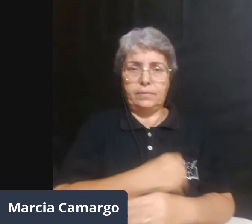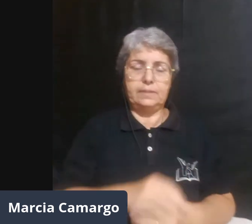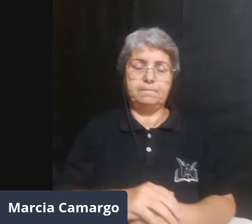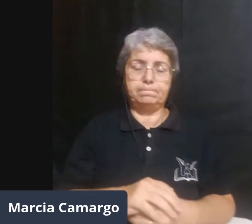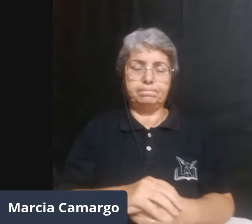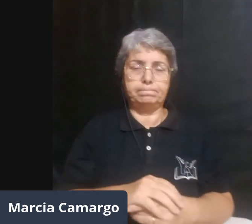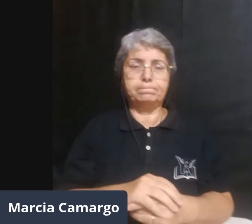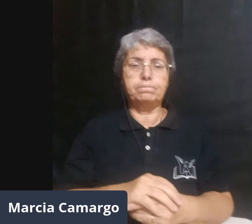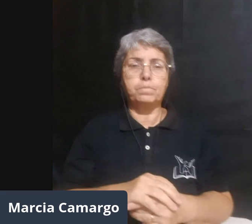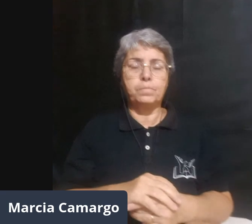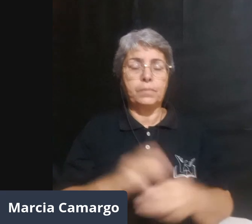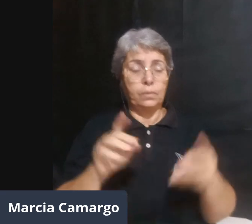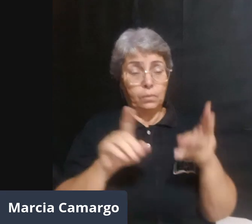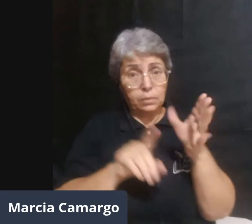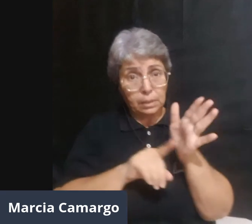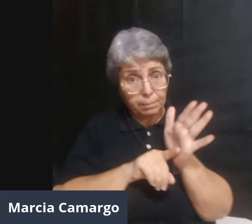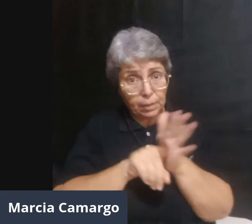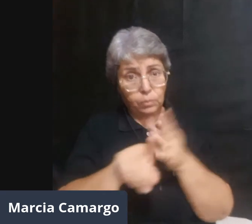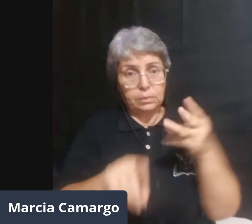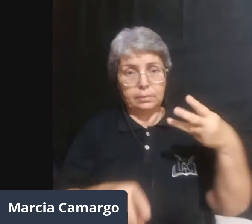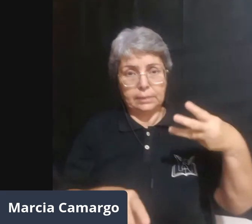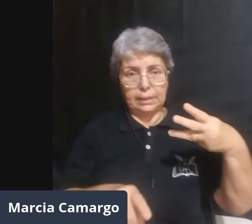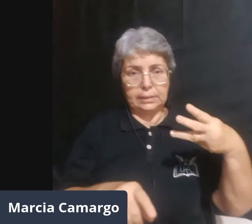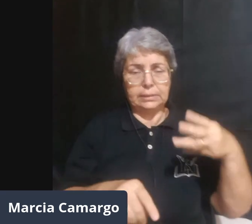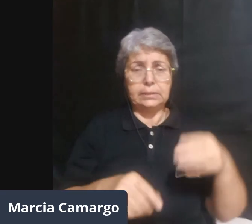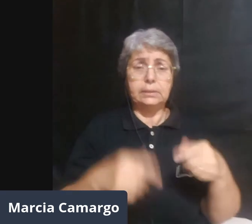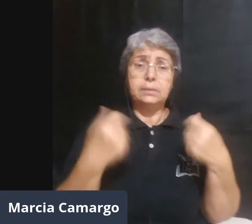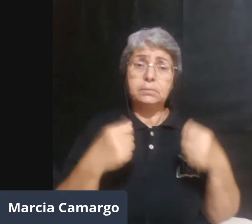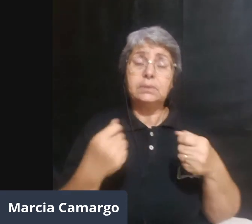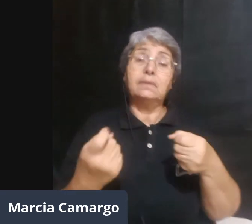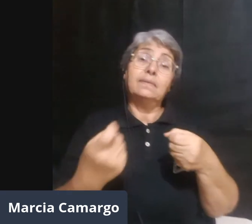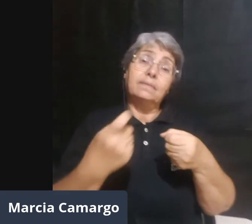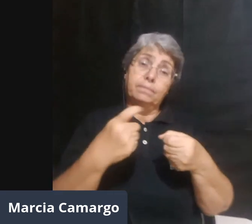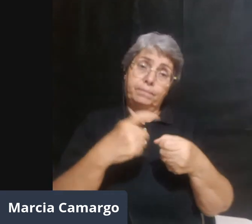3. Como voltar ao primeiro amor?